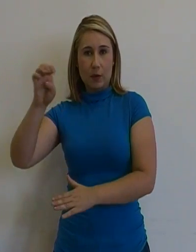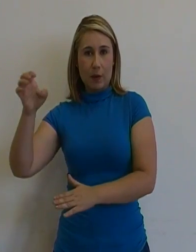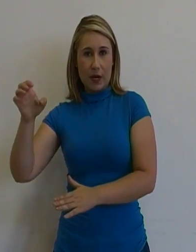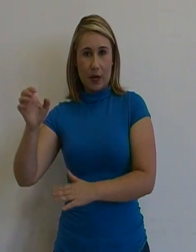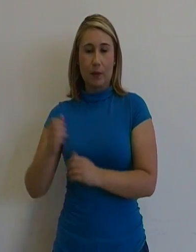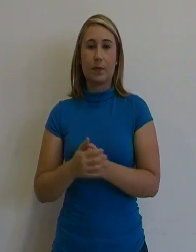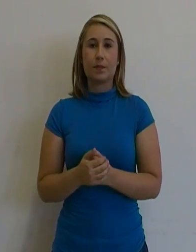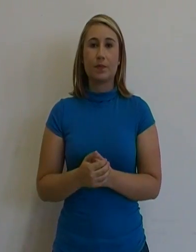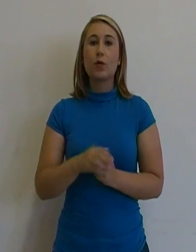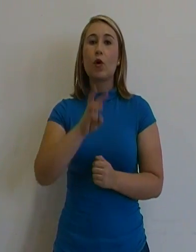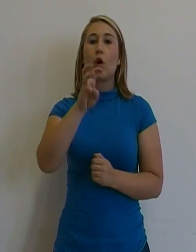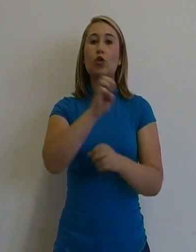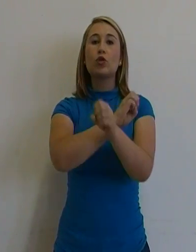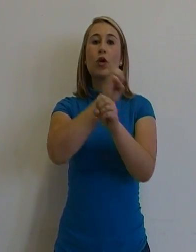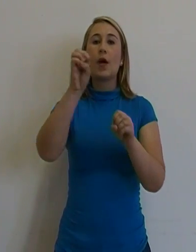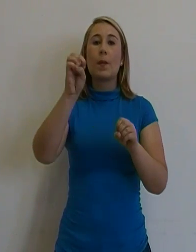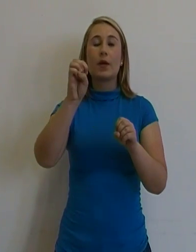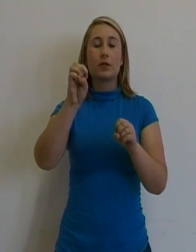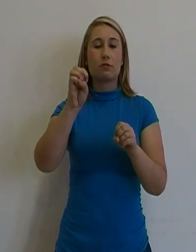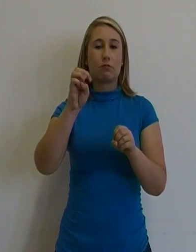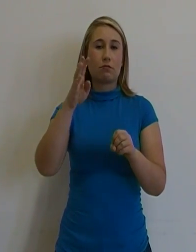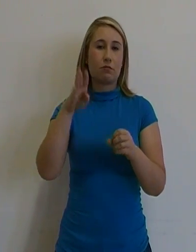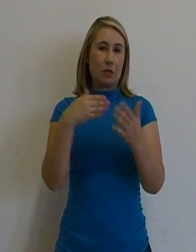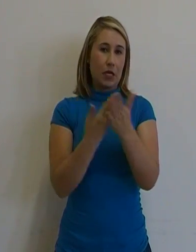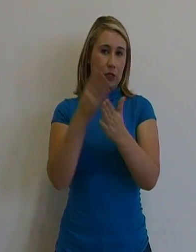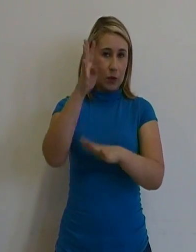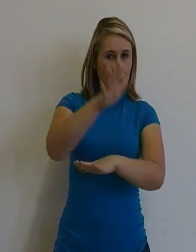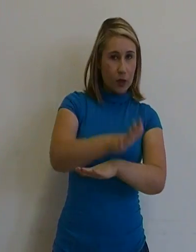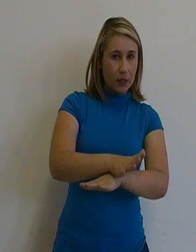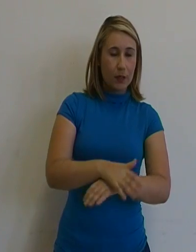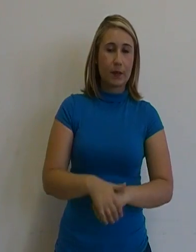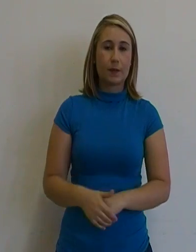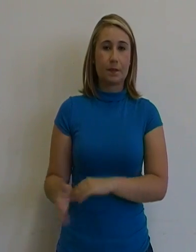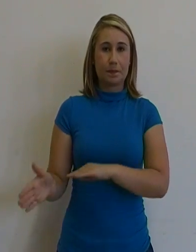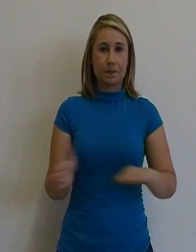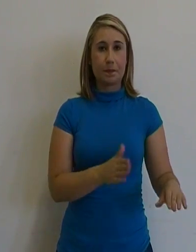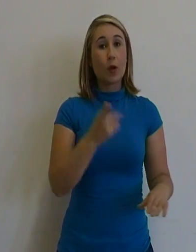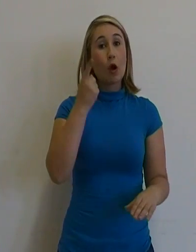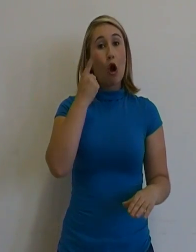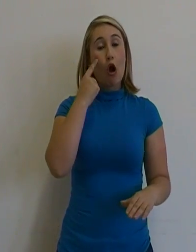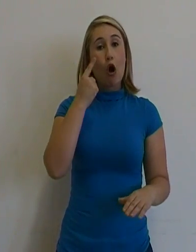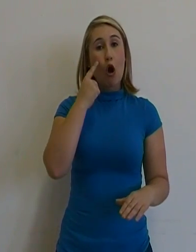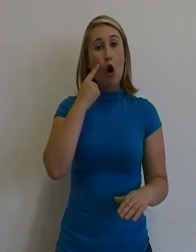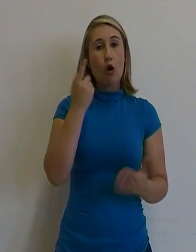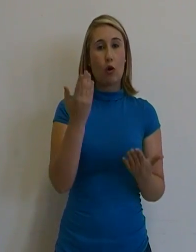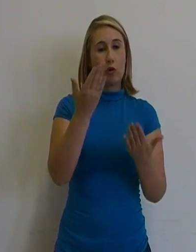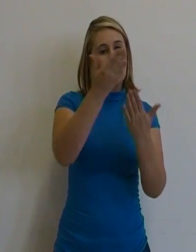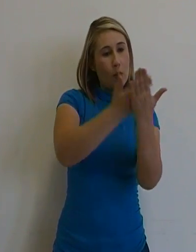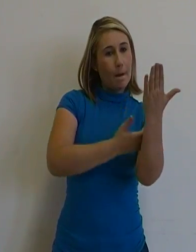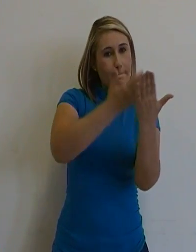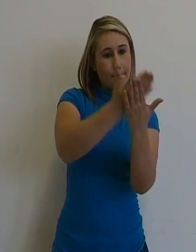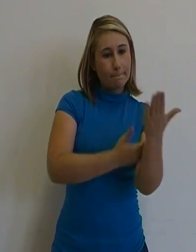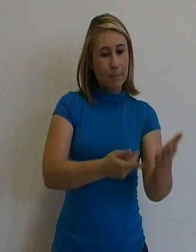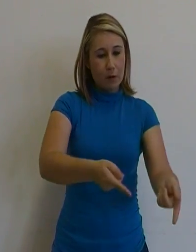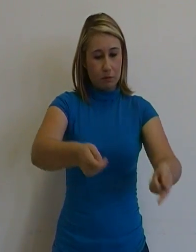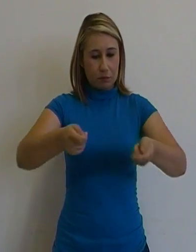tarde, jornada continua. La recepción de los documentos no garantiza el ingreso a los